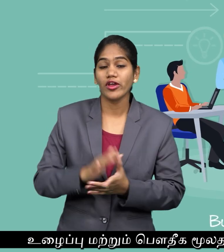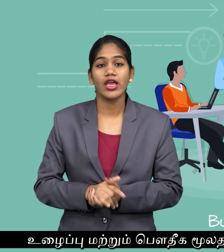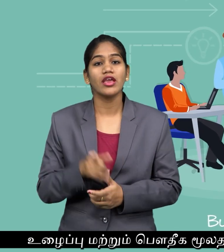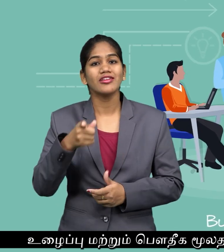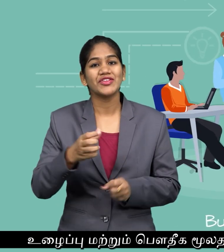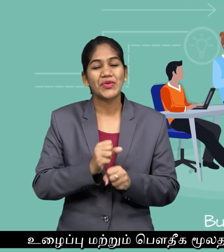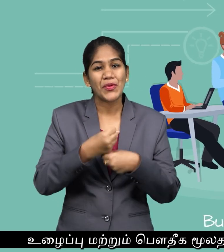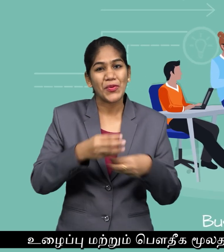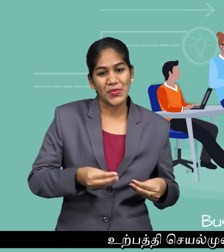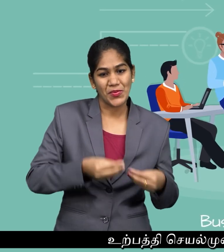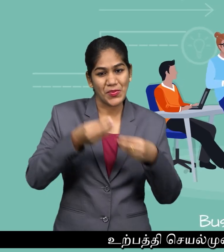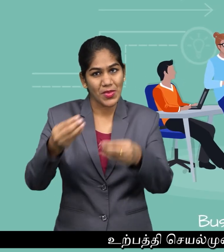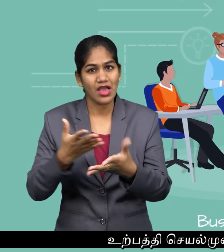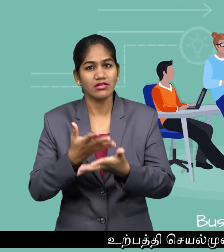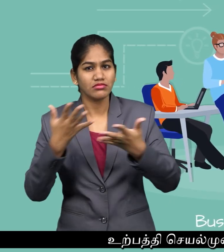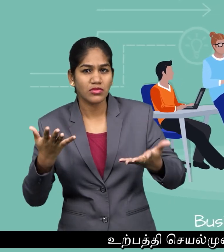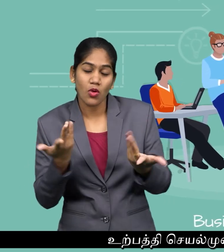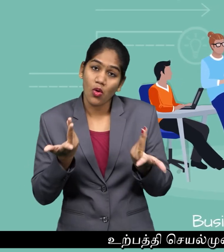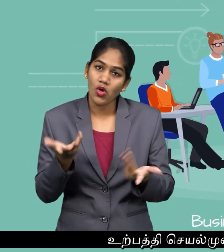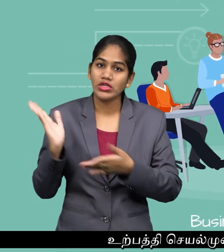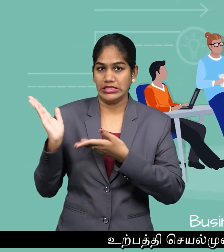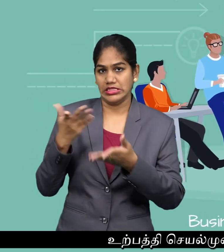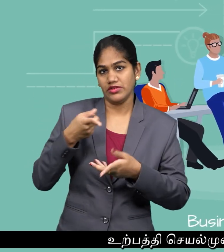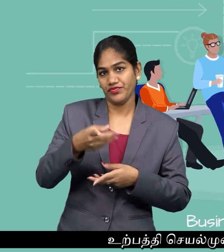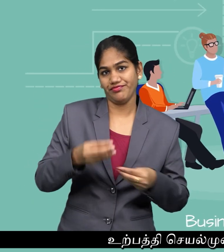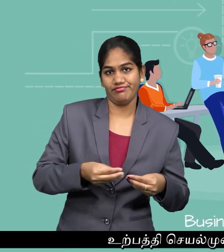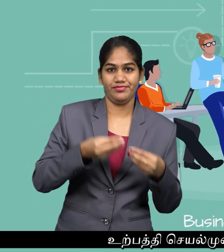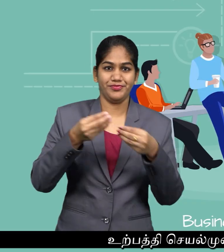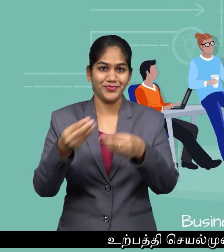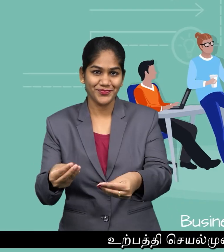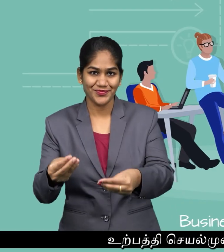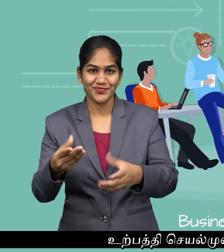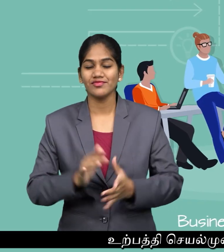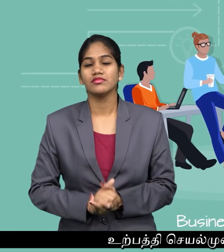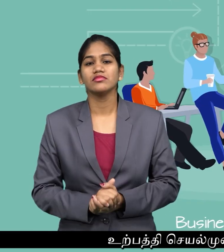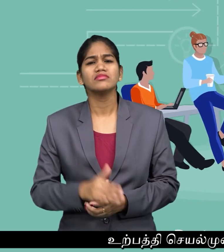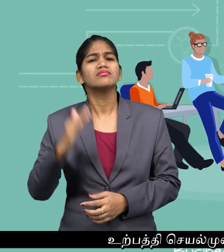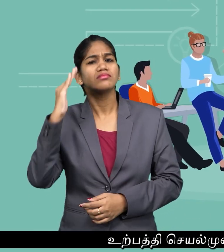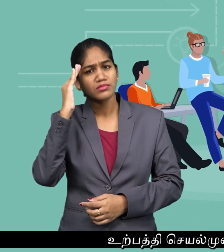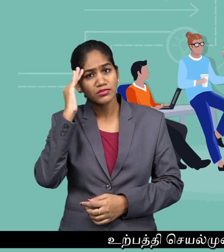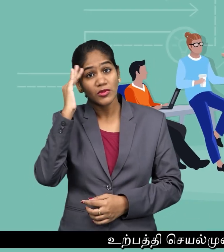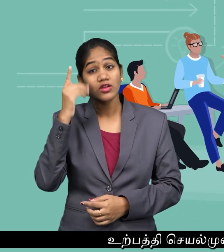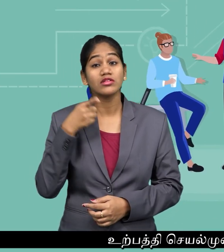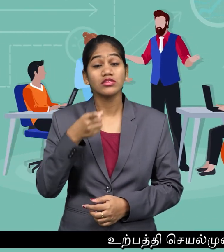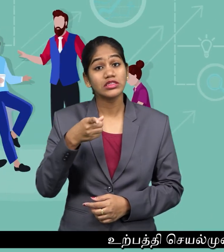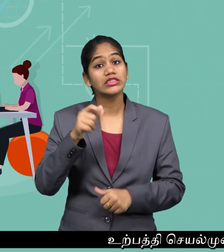வழியில் பயன்படுத்த உற்பத்தி செயல்முறை பற்றிய அறிவும் அவசியம்.